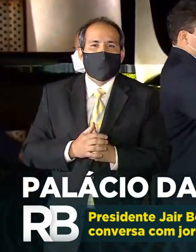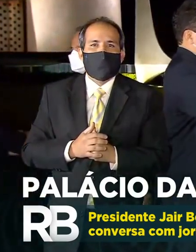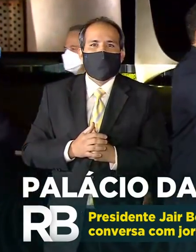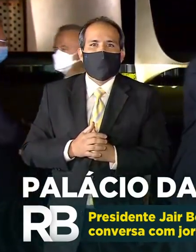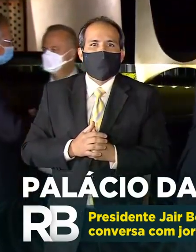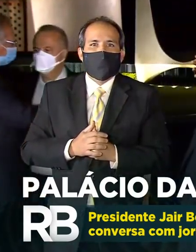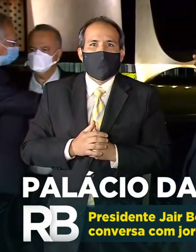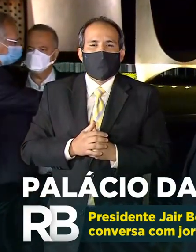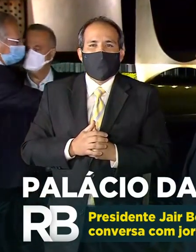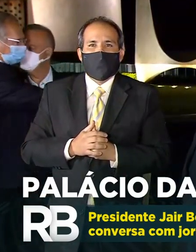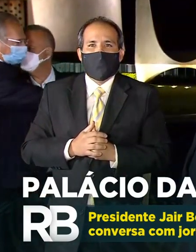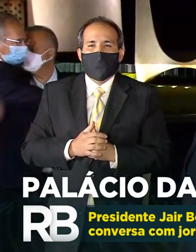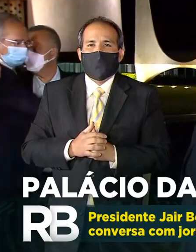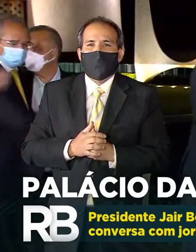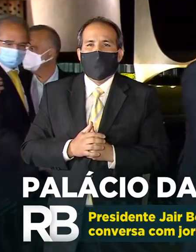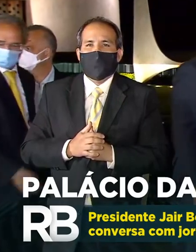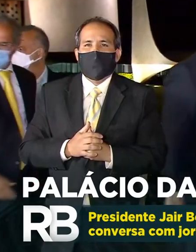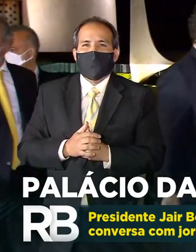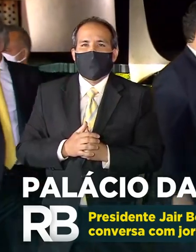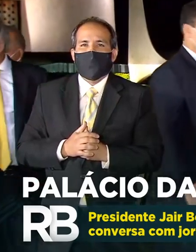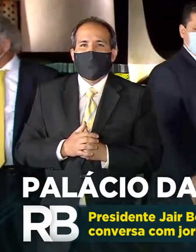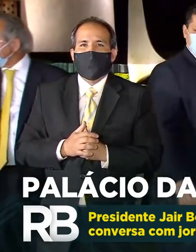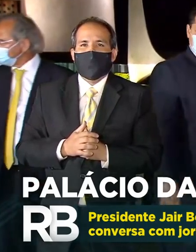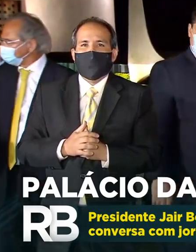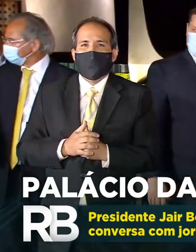Davi, parabéns.